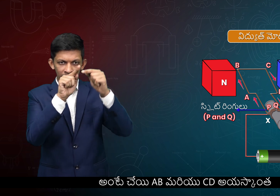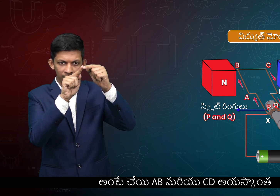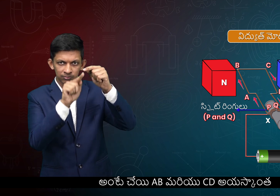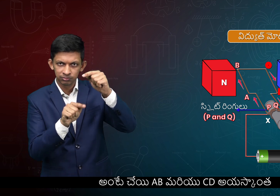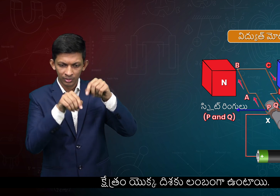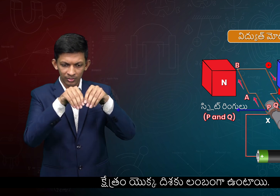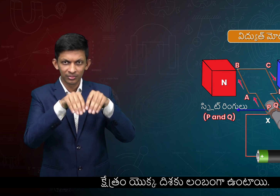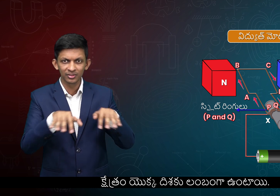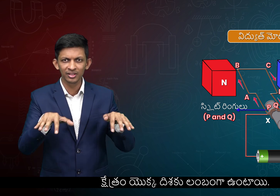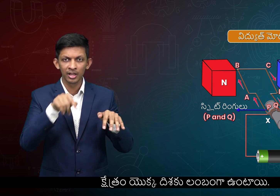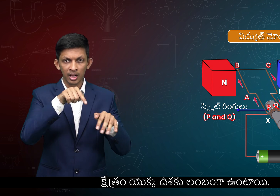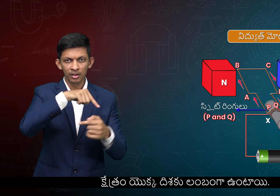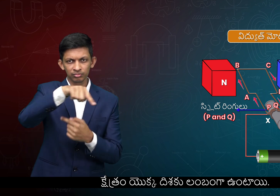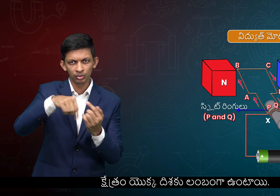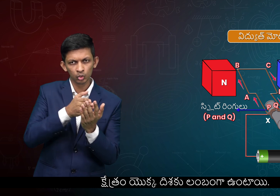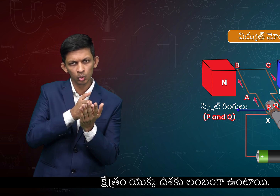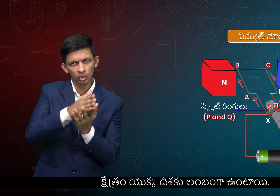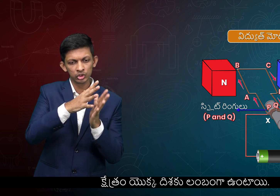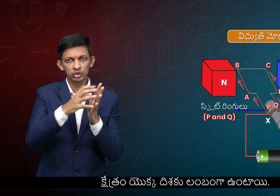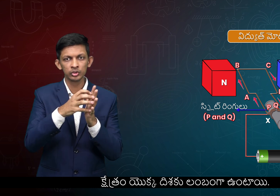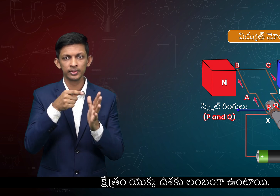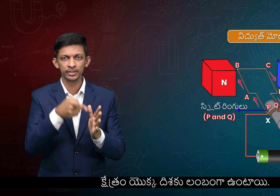అయస్కాంత క్షేత్రం యొక్క దిశకు లంబంగా ఉంటాయి.